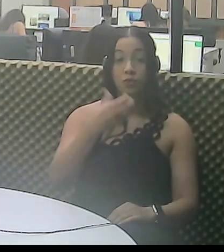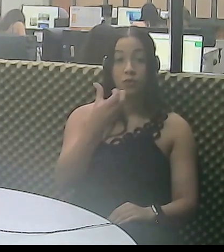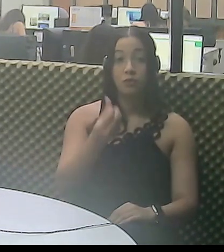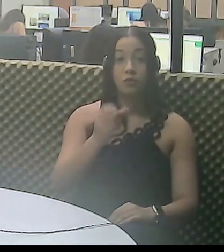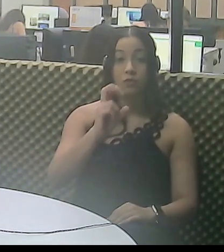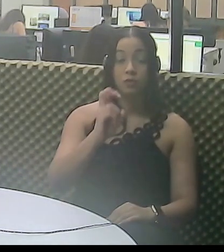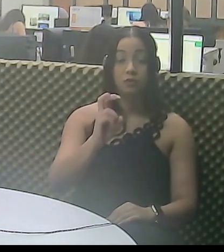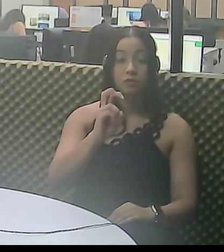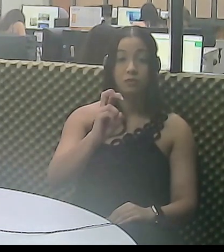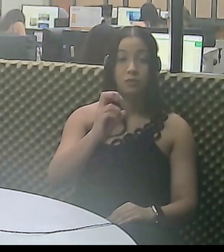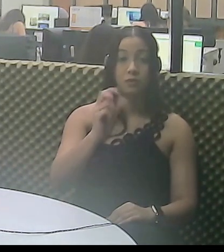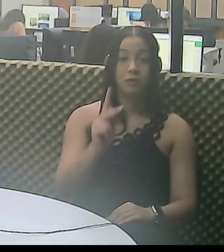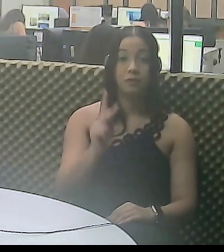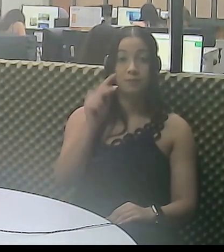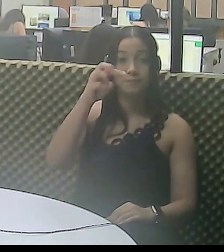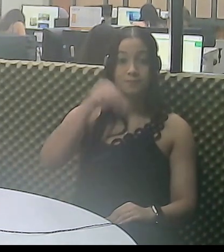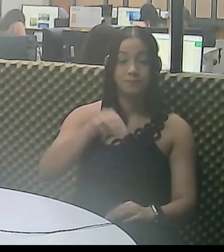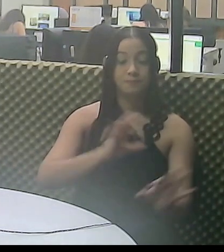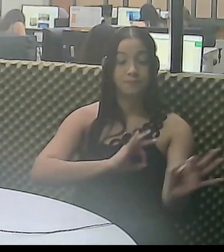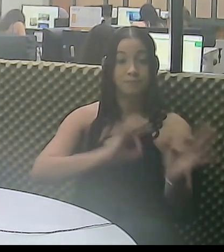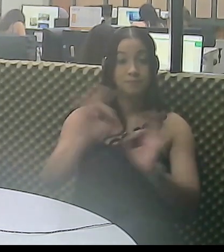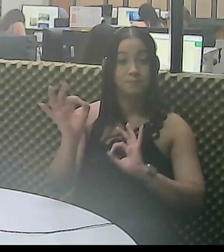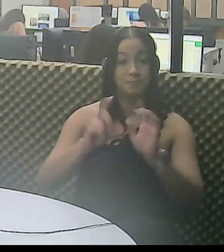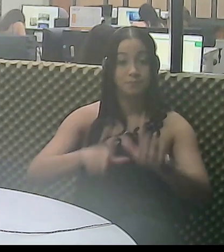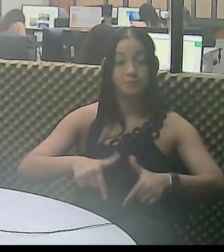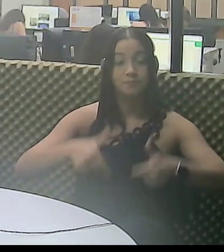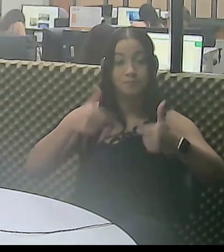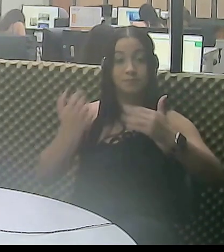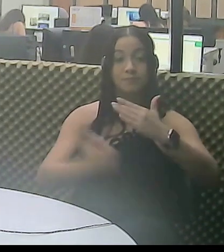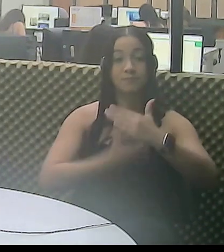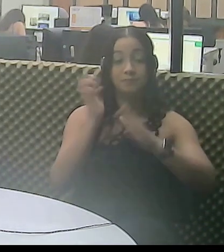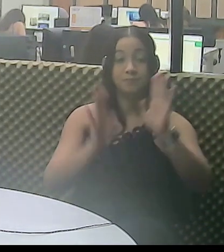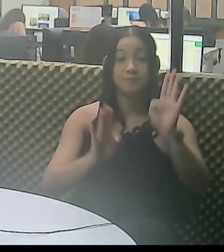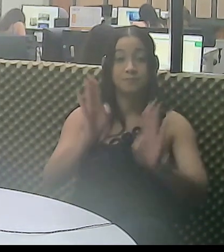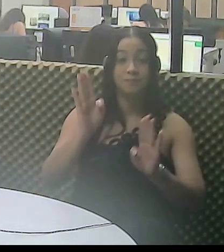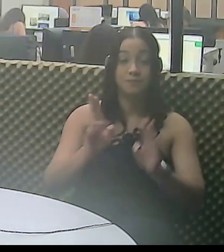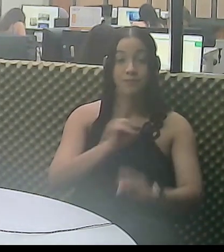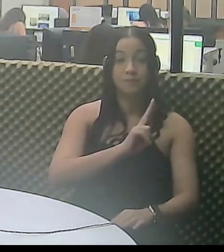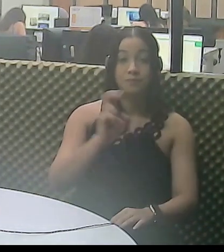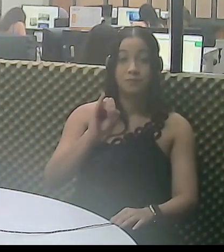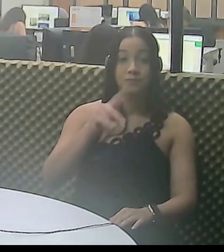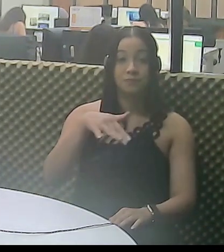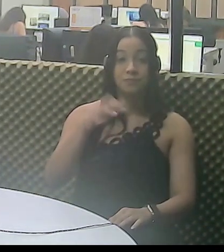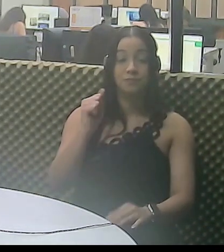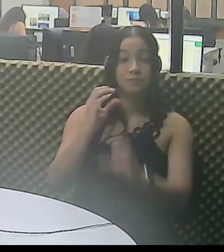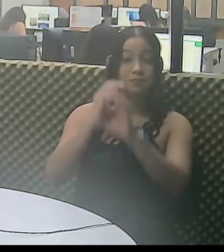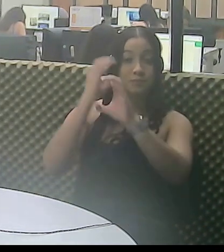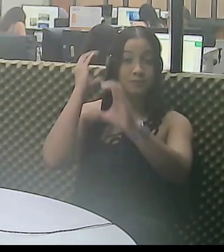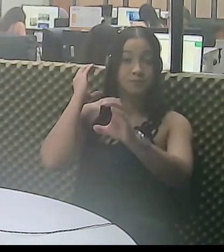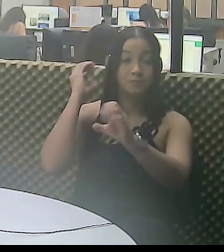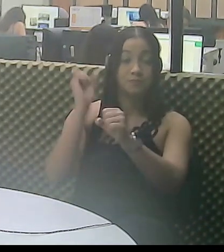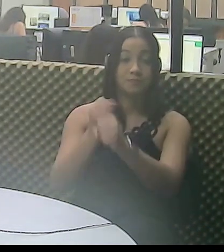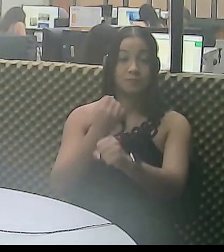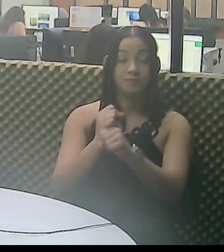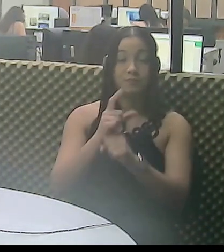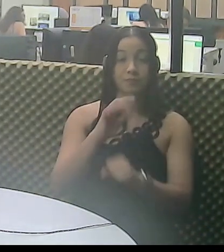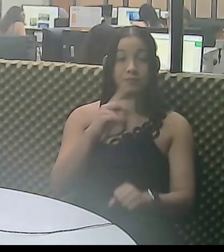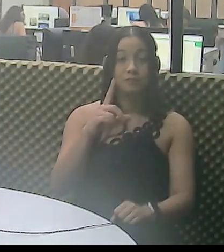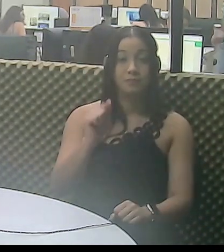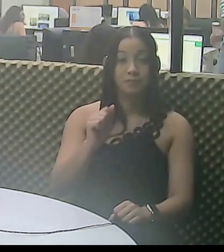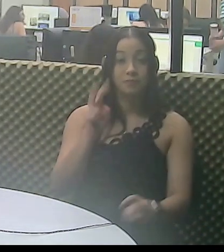1,65 quilômetros. O projeto, executado pela empresa licitada Sigma Engenharia e Construção Limitada,